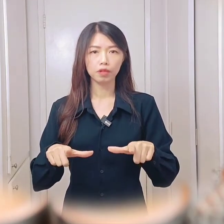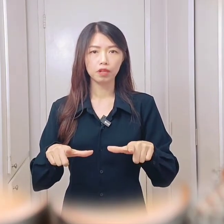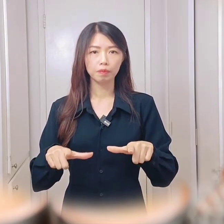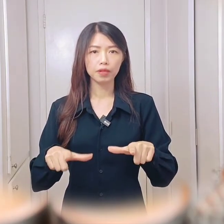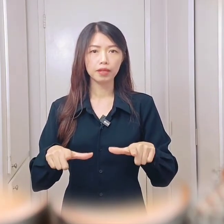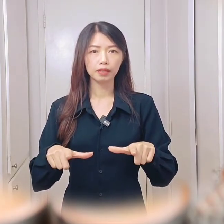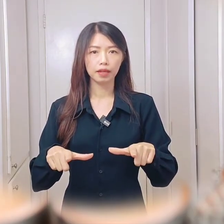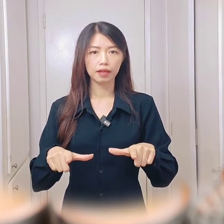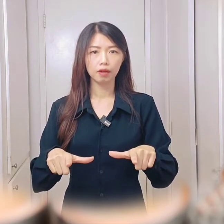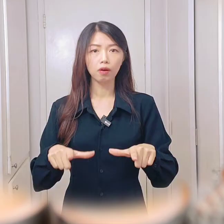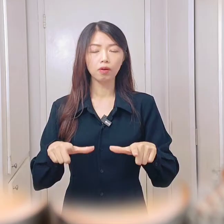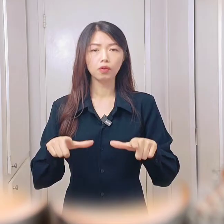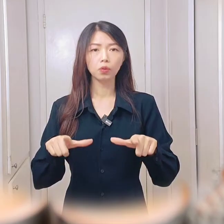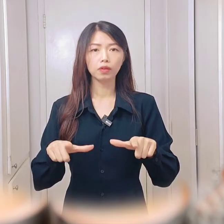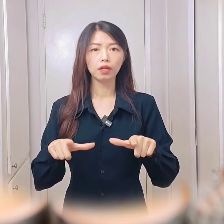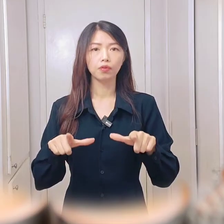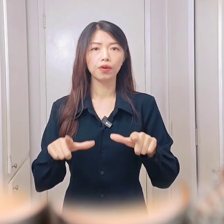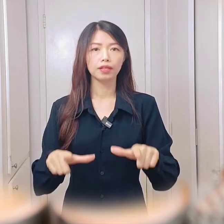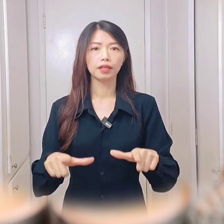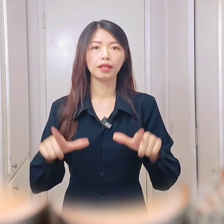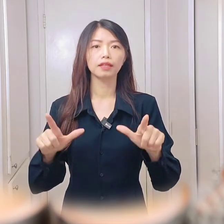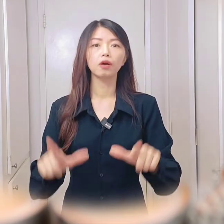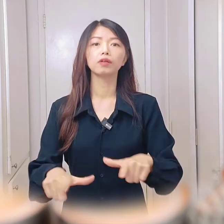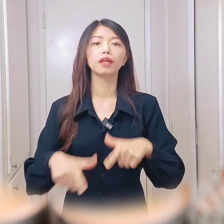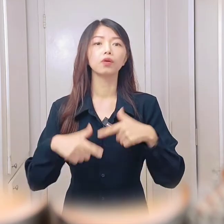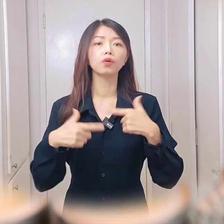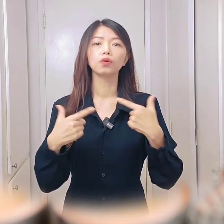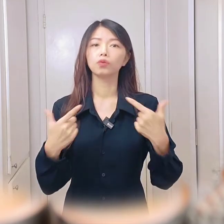엄지와 검지를 핀 상태에서 손등이 위로 한 이